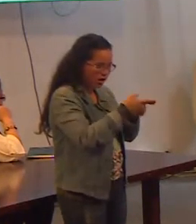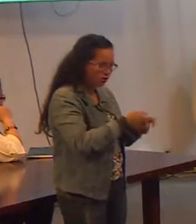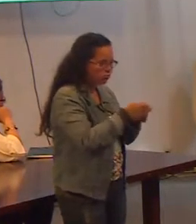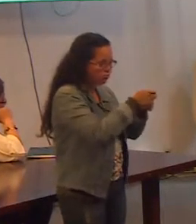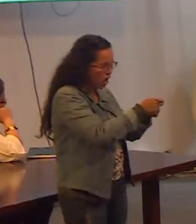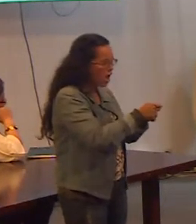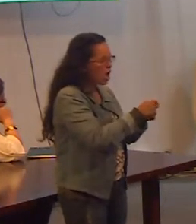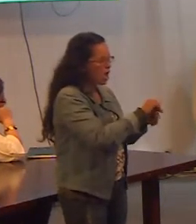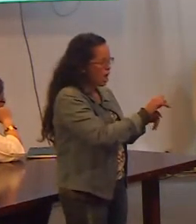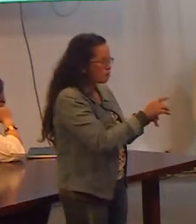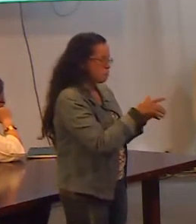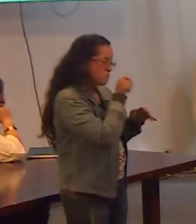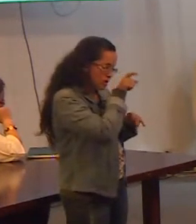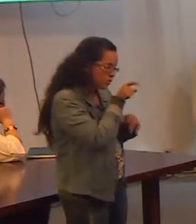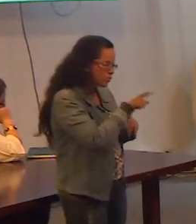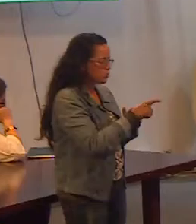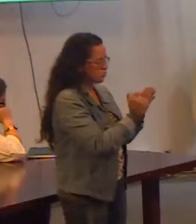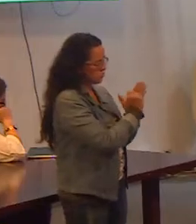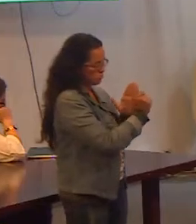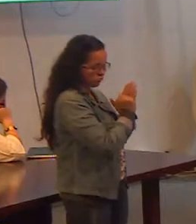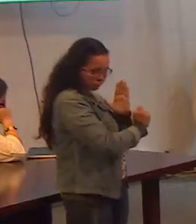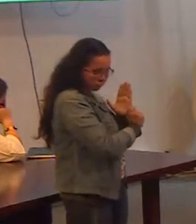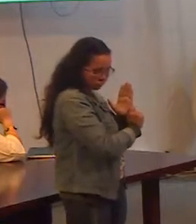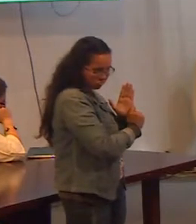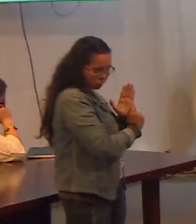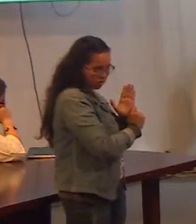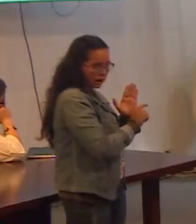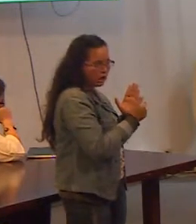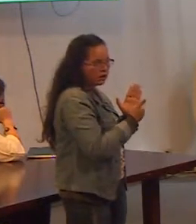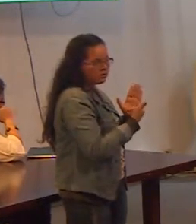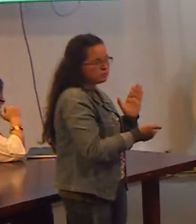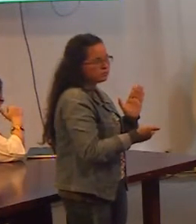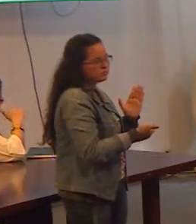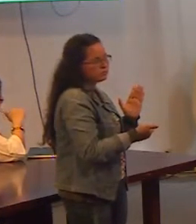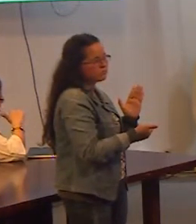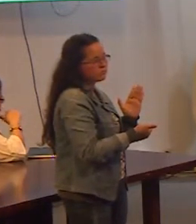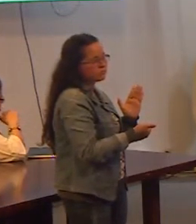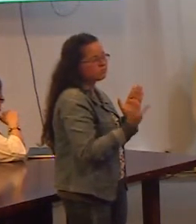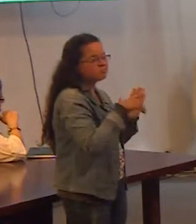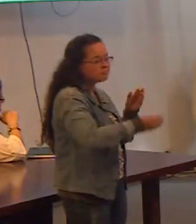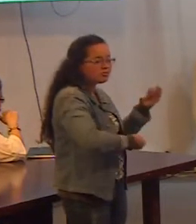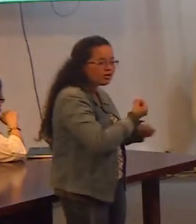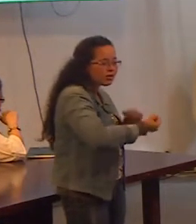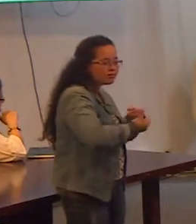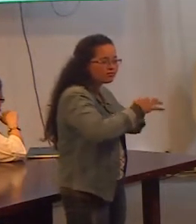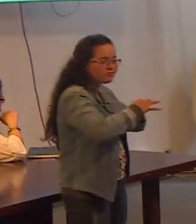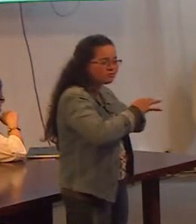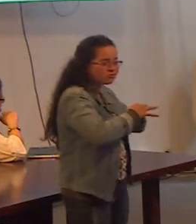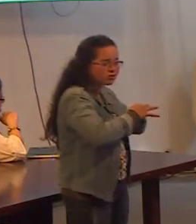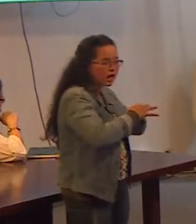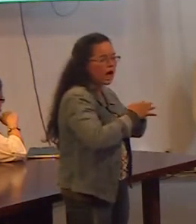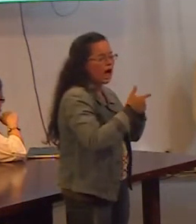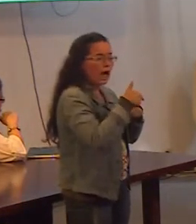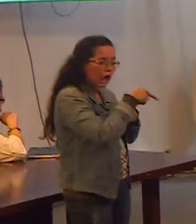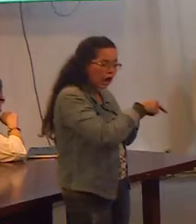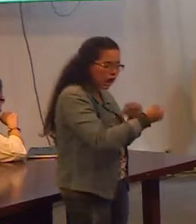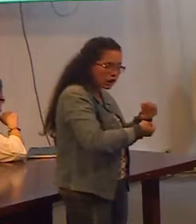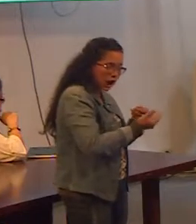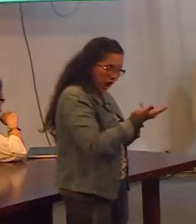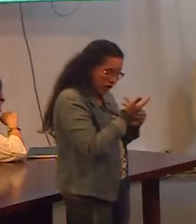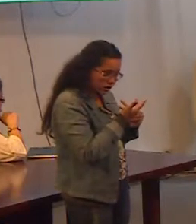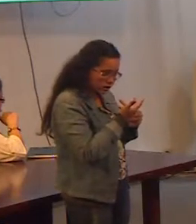iniciales, las cuales eran como que si lo que se hacía en estas fundaciones era arte. Entonces como que